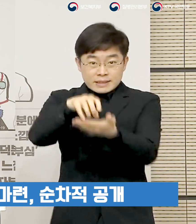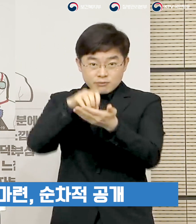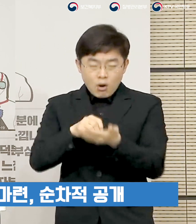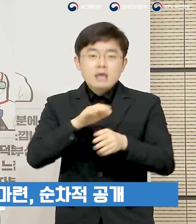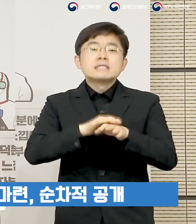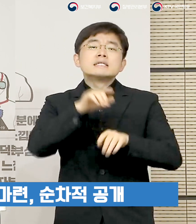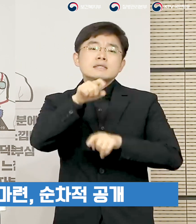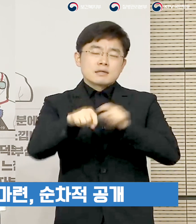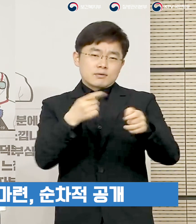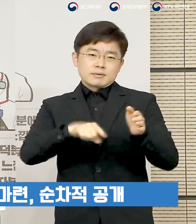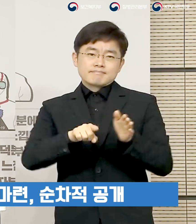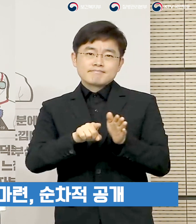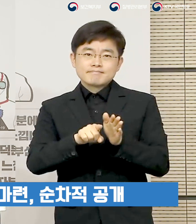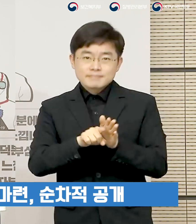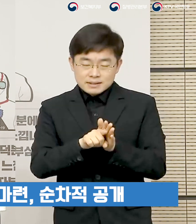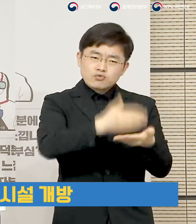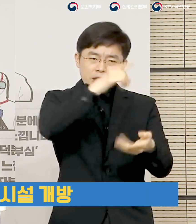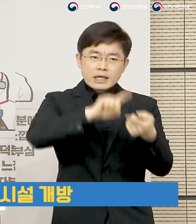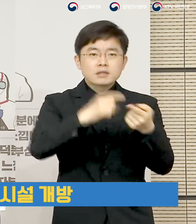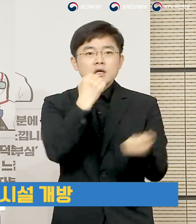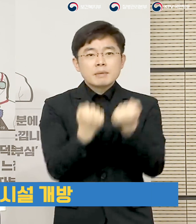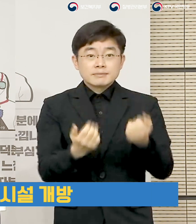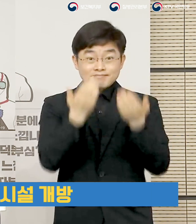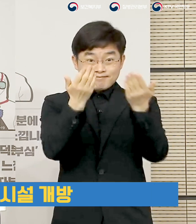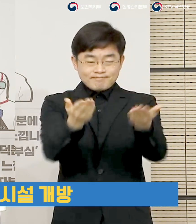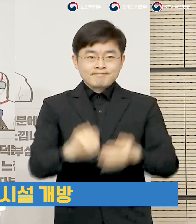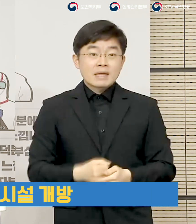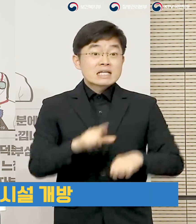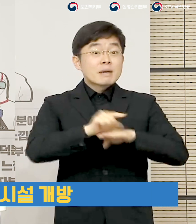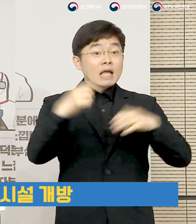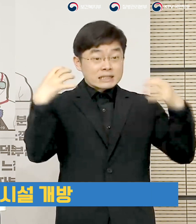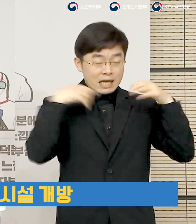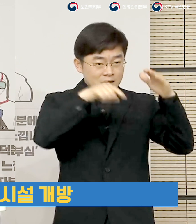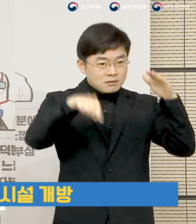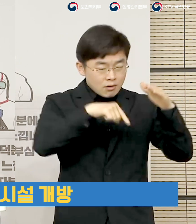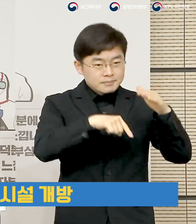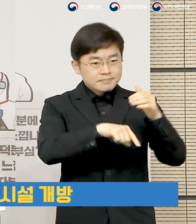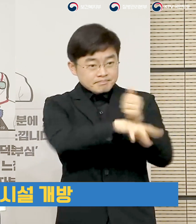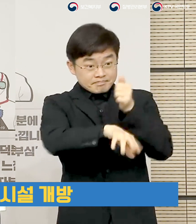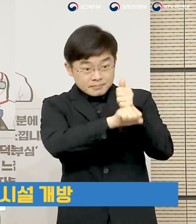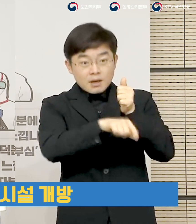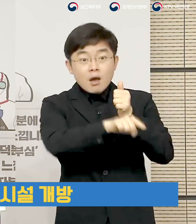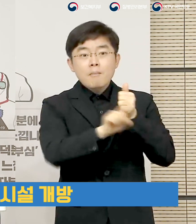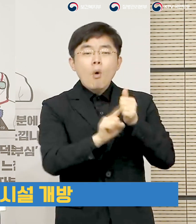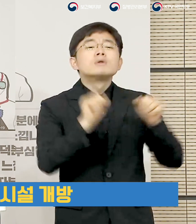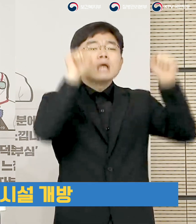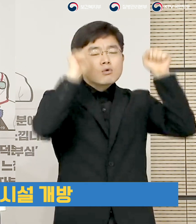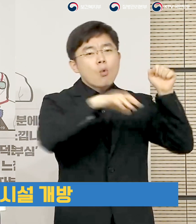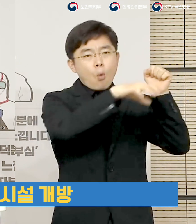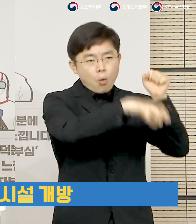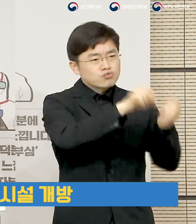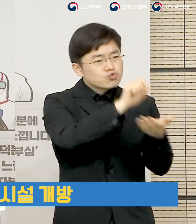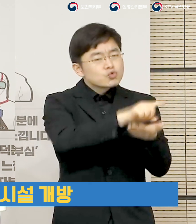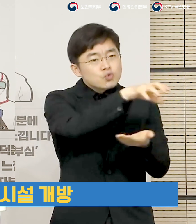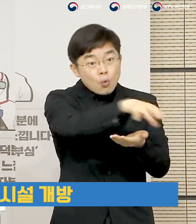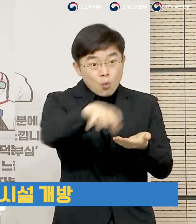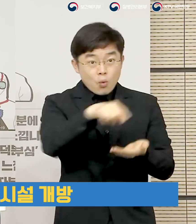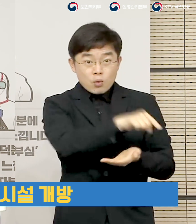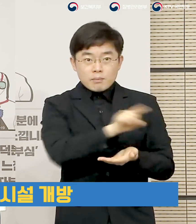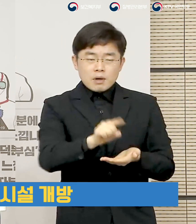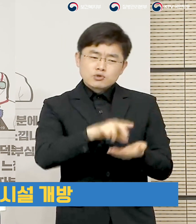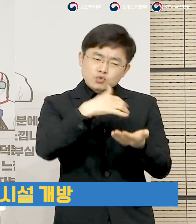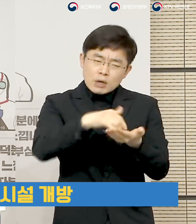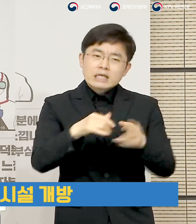있도록 순차적으로 공개할 예정입니다. 지자체가 운영하고 있는 축구장, 체육관과 같은 공공체육시설 중